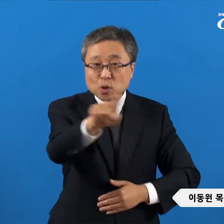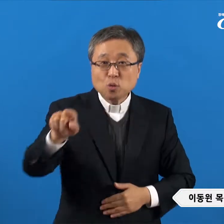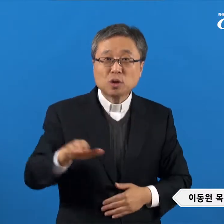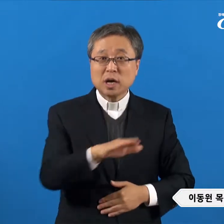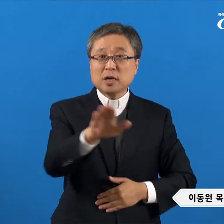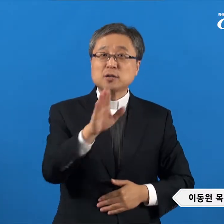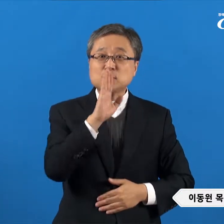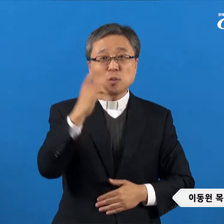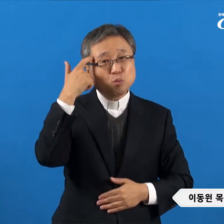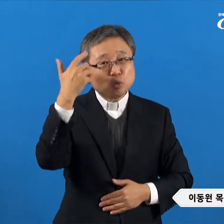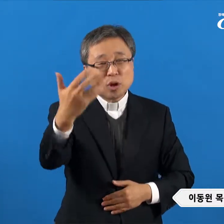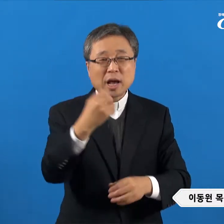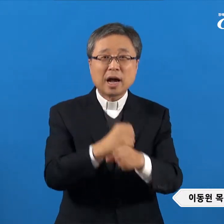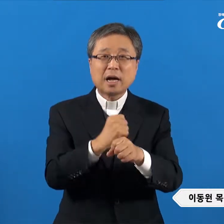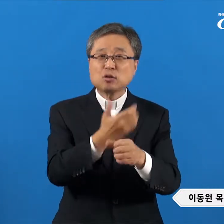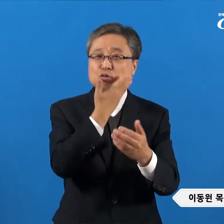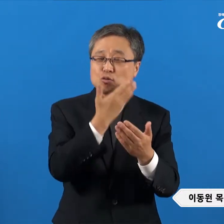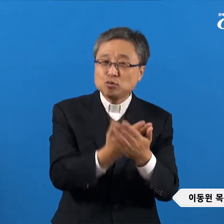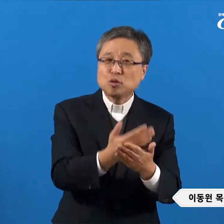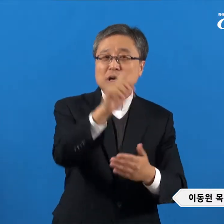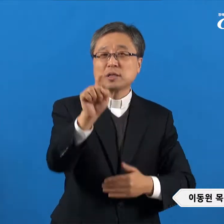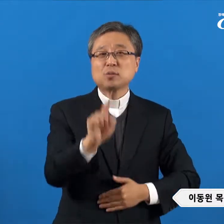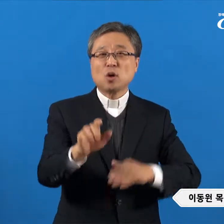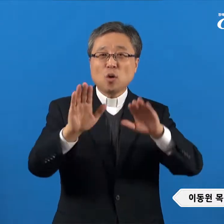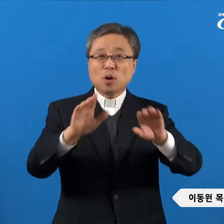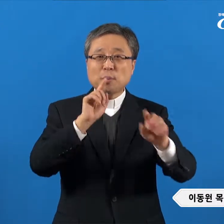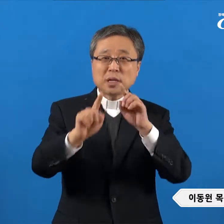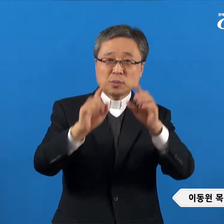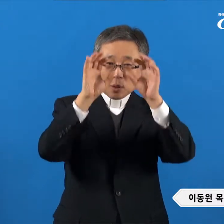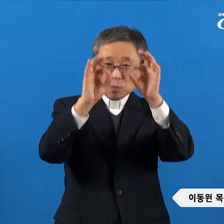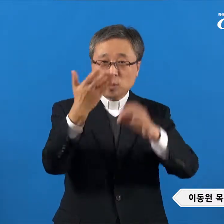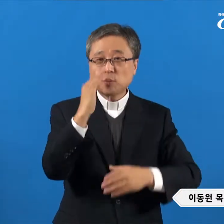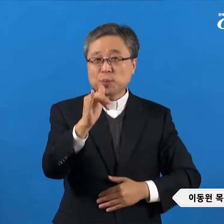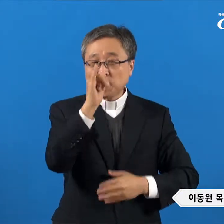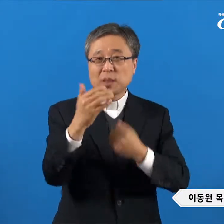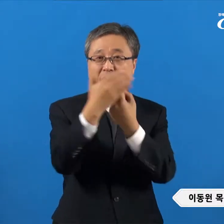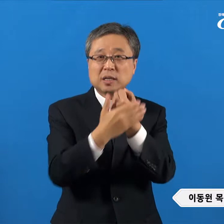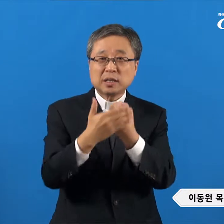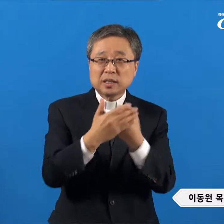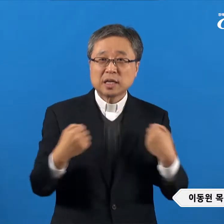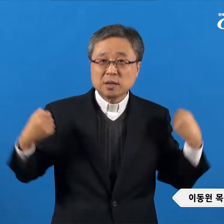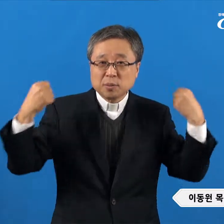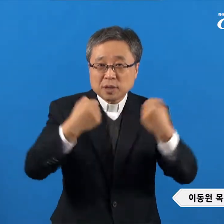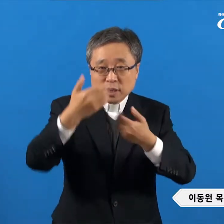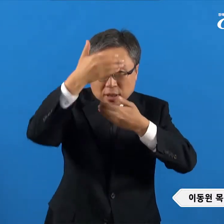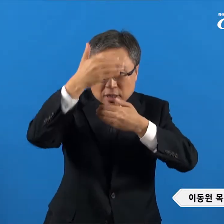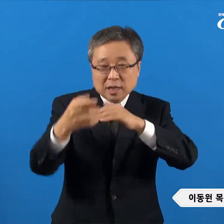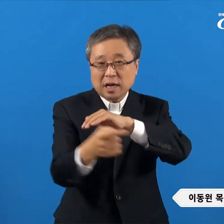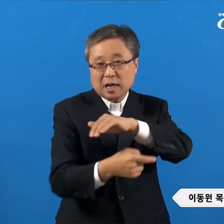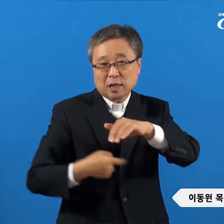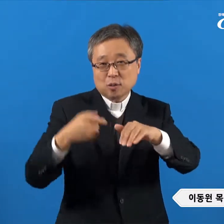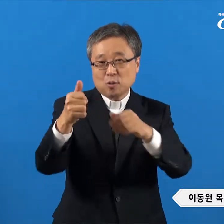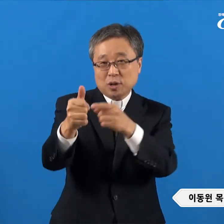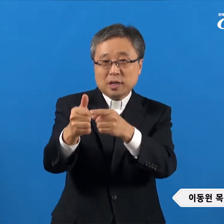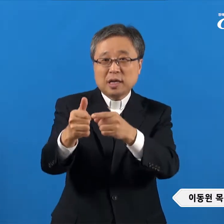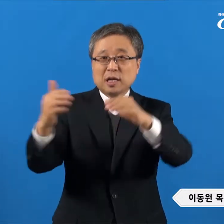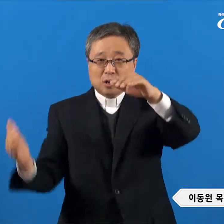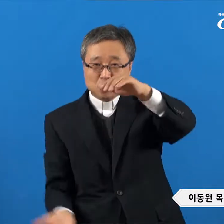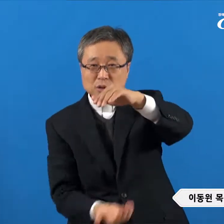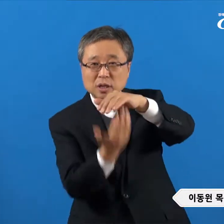정말 물어야 할 중요한 질문, 오늘 본문에서 볼 수 있는 은혜 입은 이 강도에게 이루어졌던 마지막